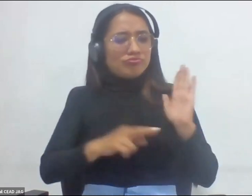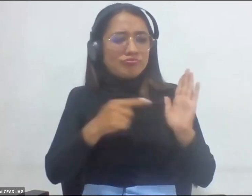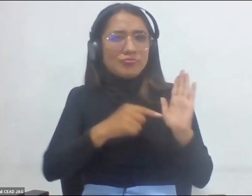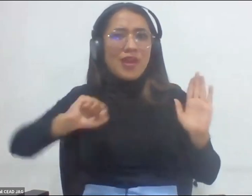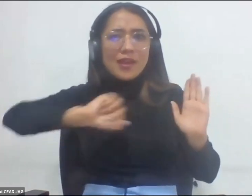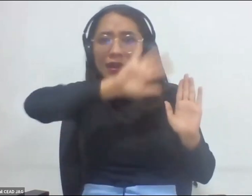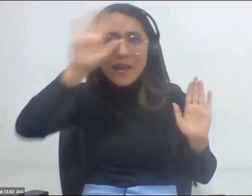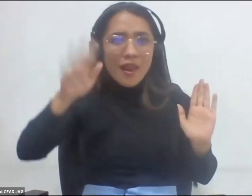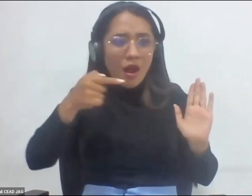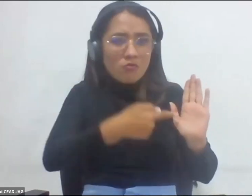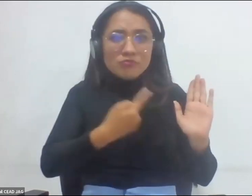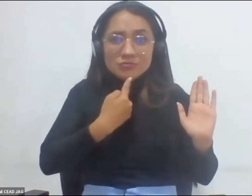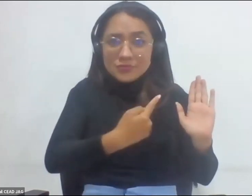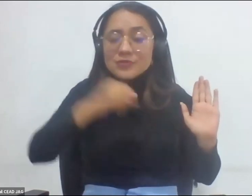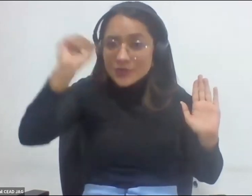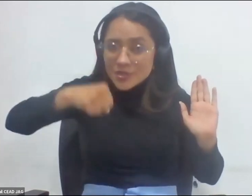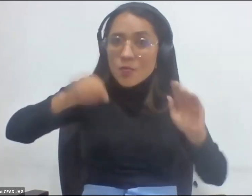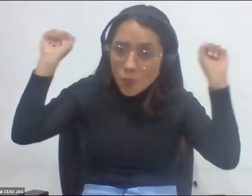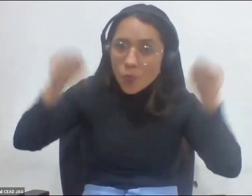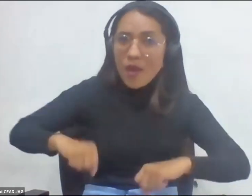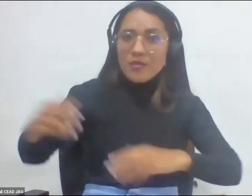por supuesto que lo pueden hacer